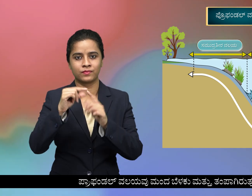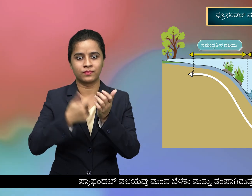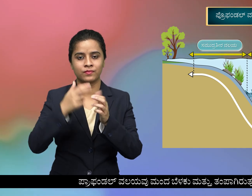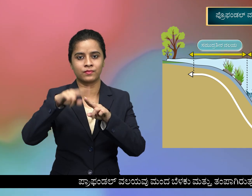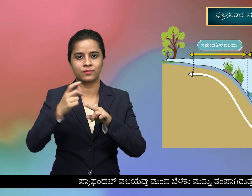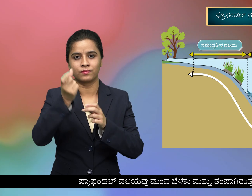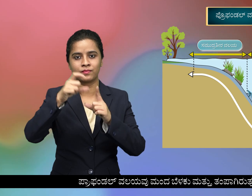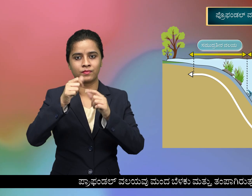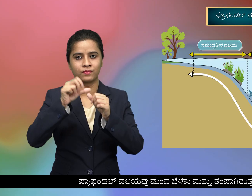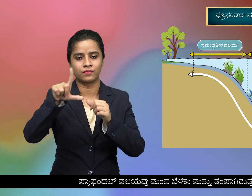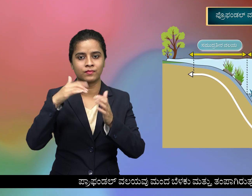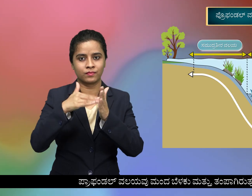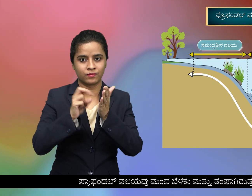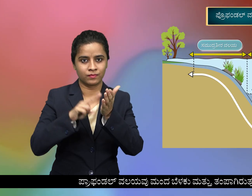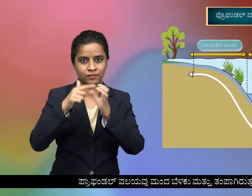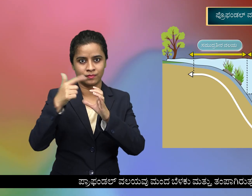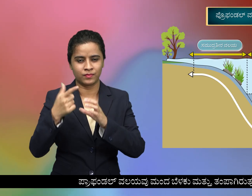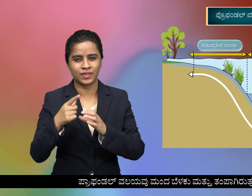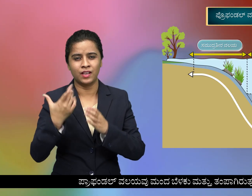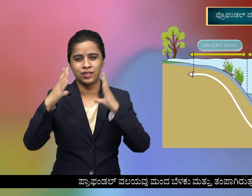ಫ್ರಾಫಂಡಲ್ ವಲಯವು ಮಂದಬೆಳಕು ಮತ್ತು ತಂಪವಾಗಿರುತ್ತದೆ.